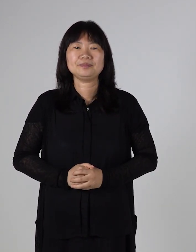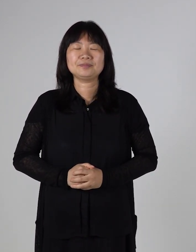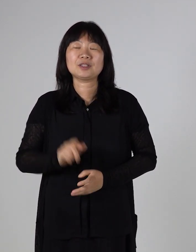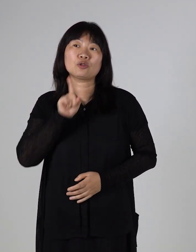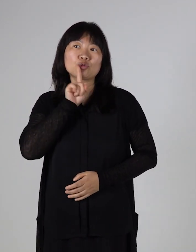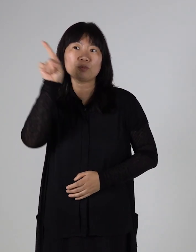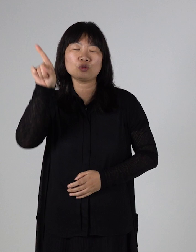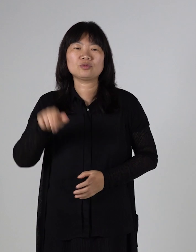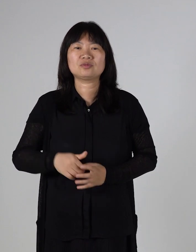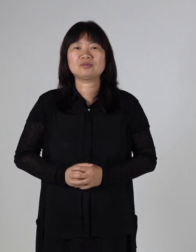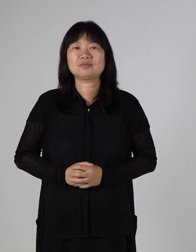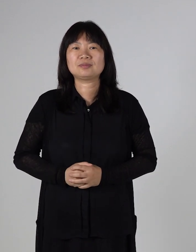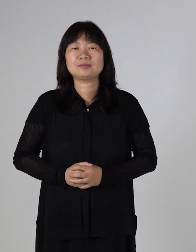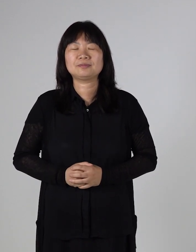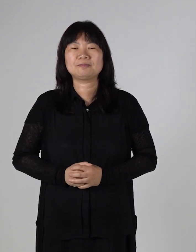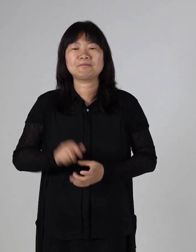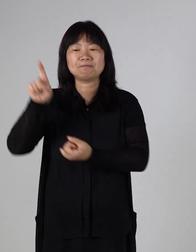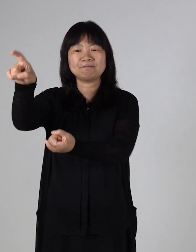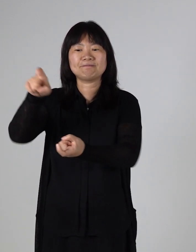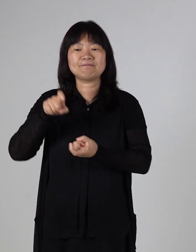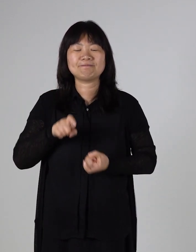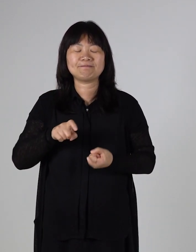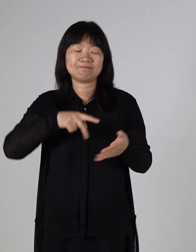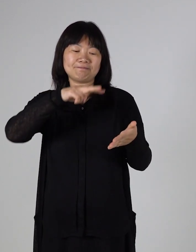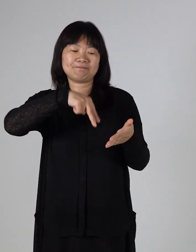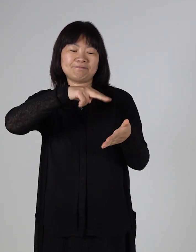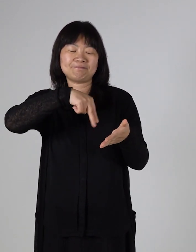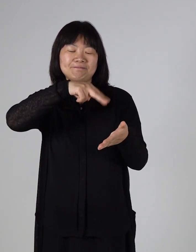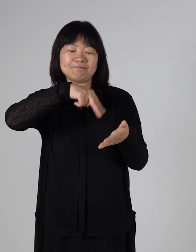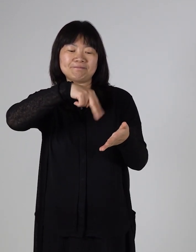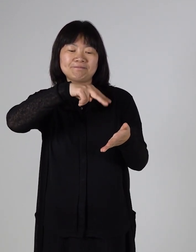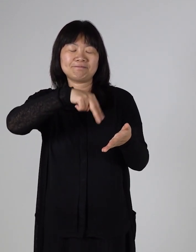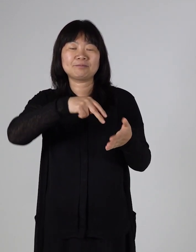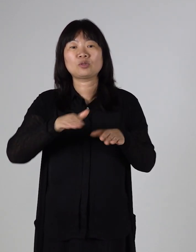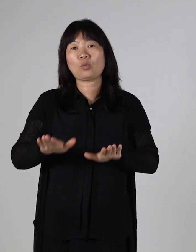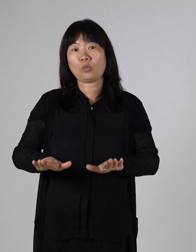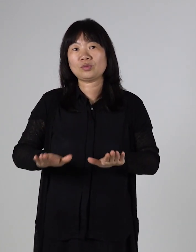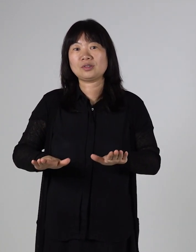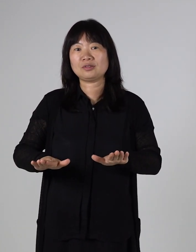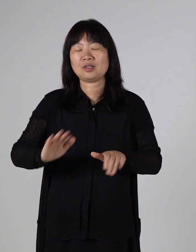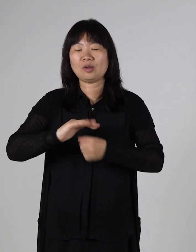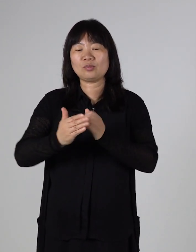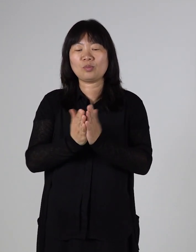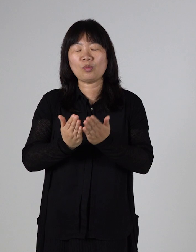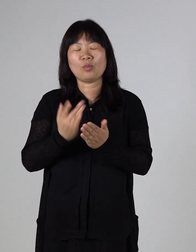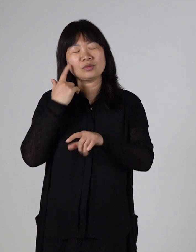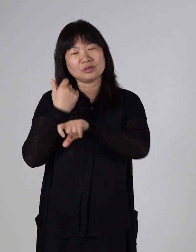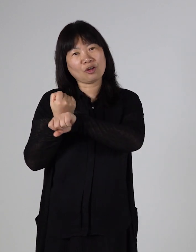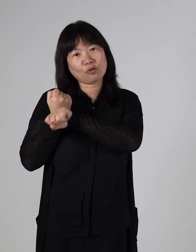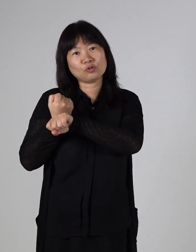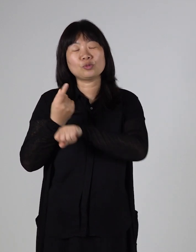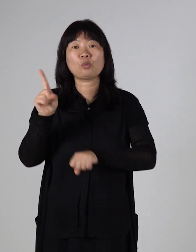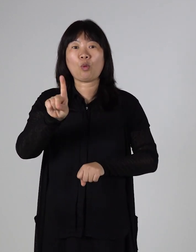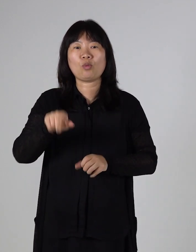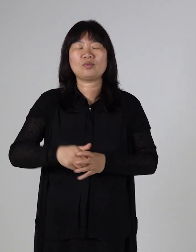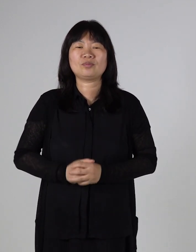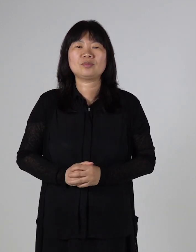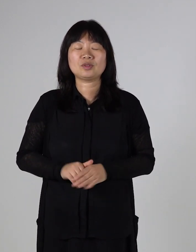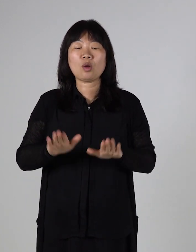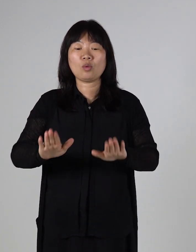주문을 해가지고 읽으면서 오늘 본문을 연구하다 보니까,